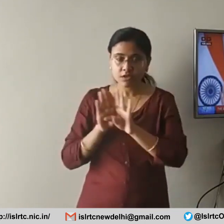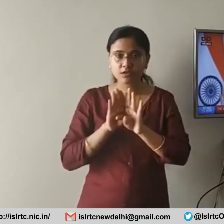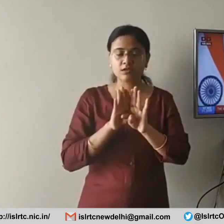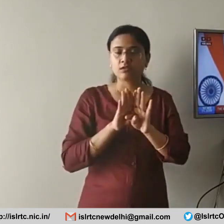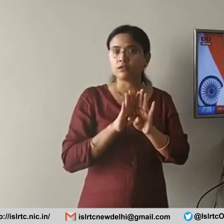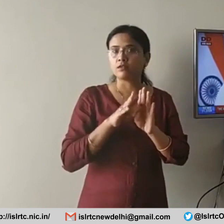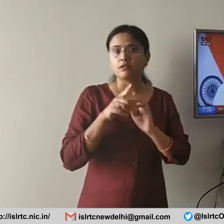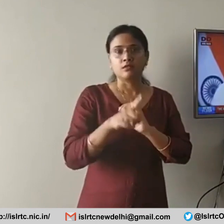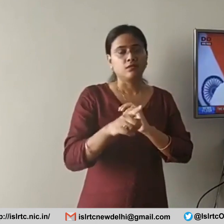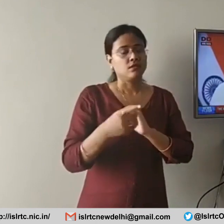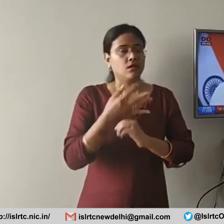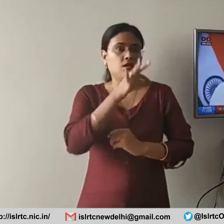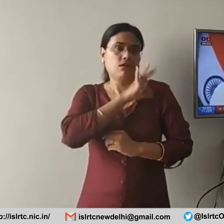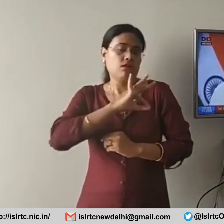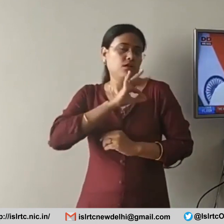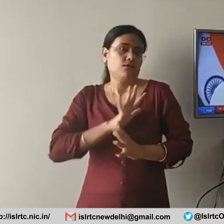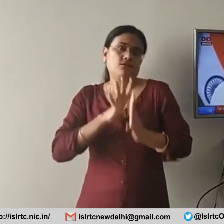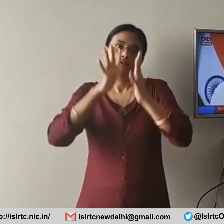बहुत बड़ा लाभ